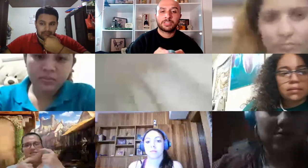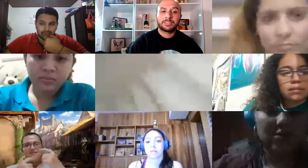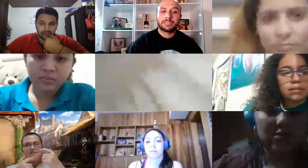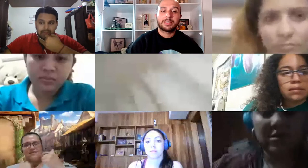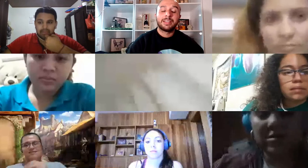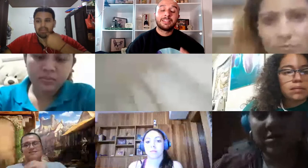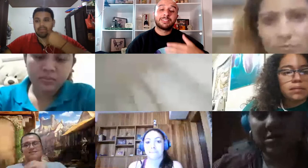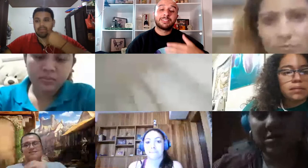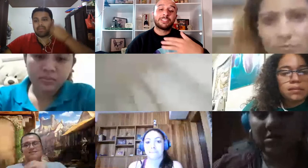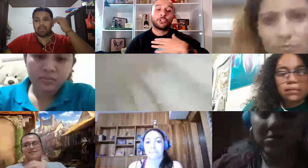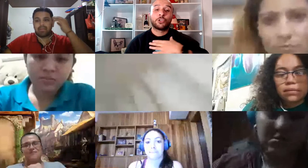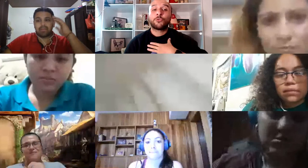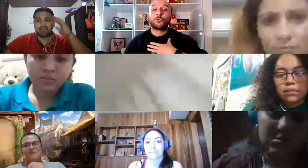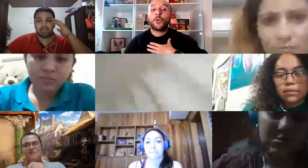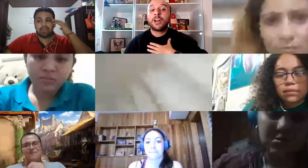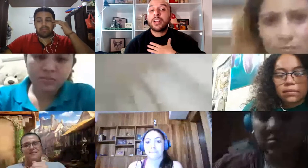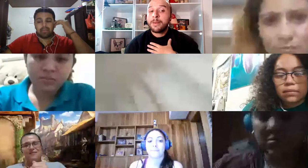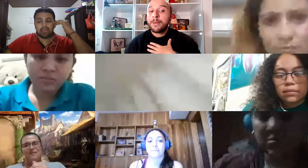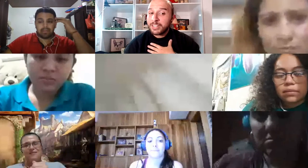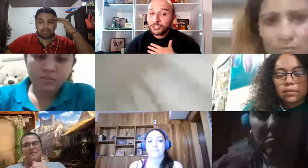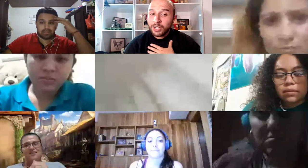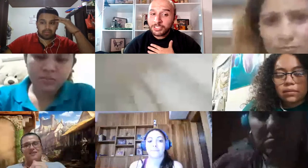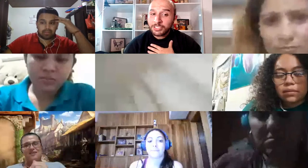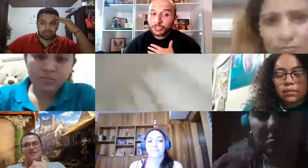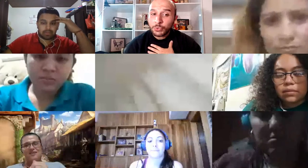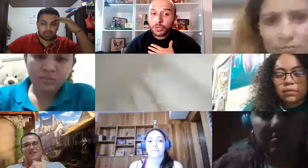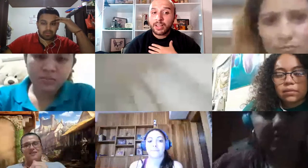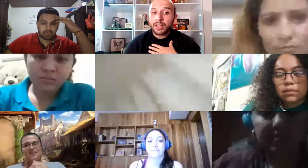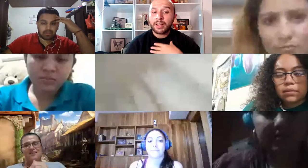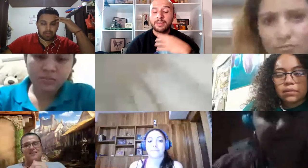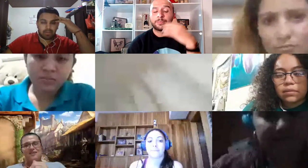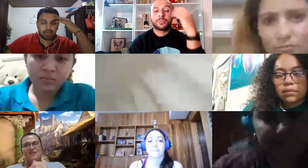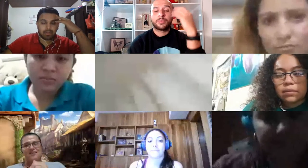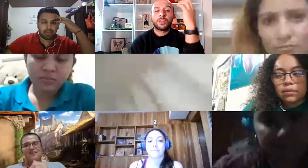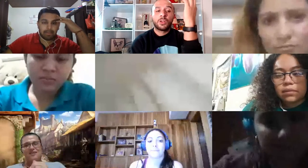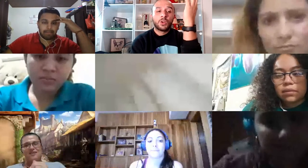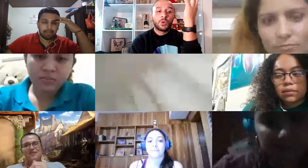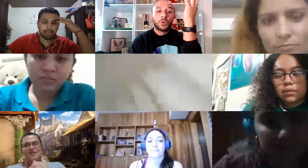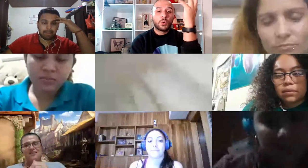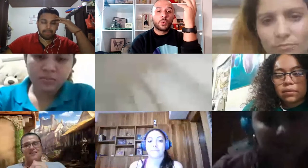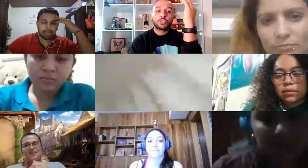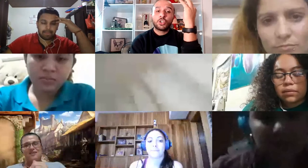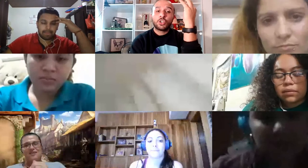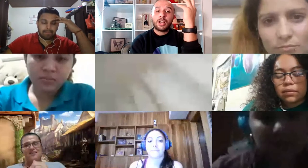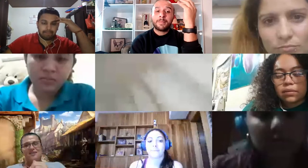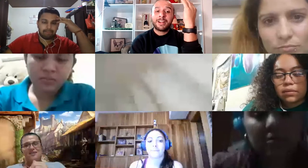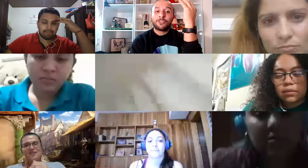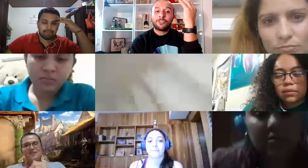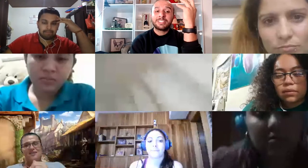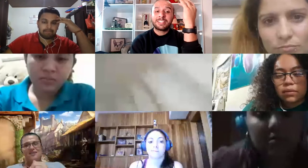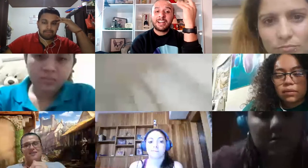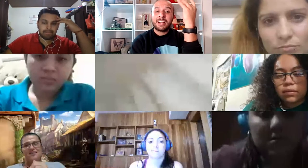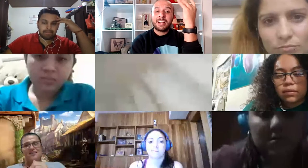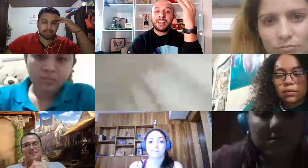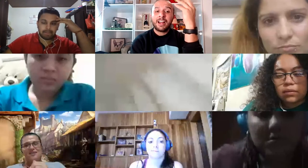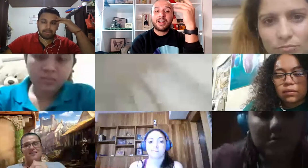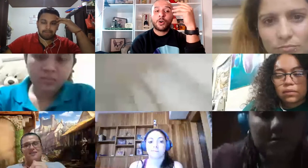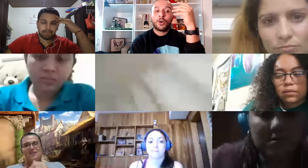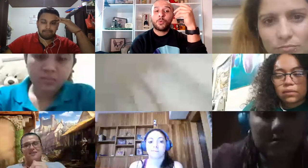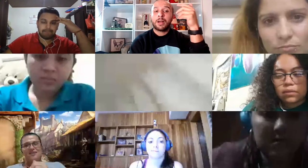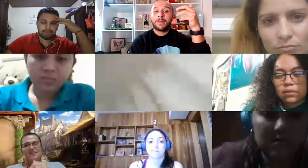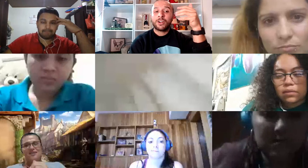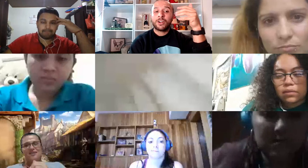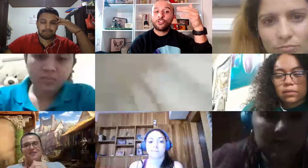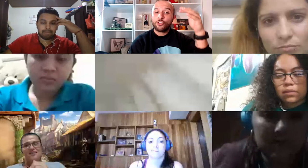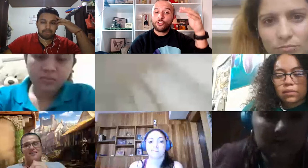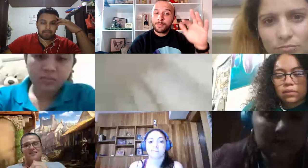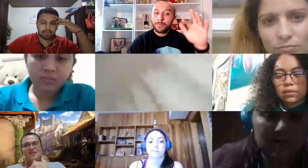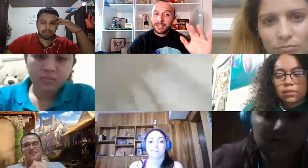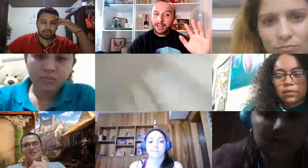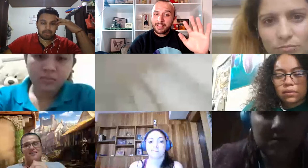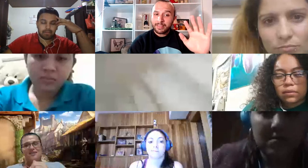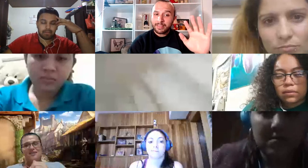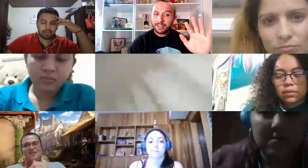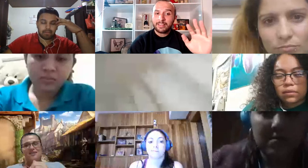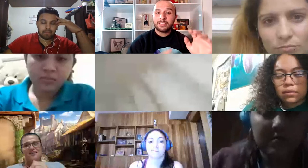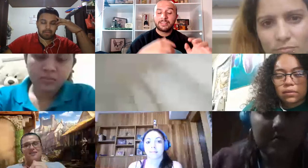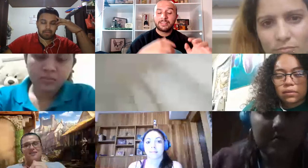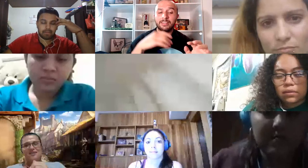Entonces, si yo fuera una persona zurda, uso la mano izquierda como la mano dominante y